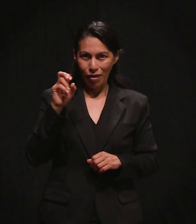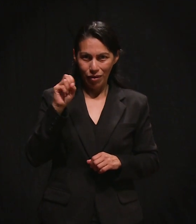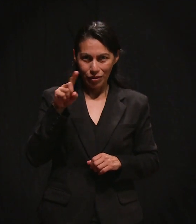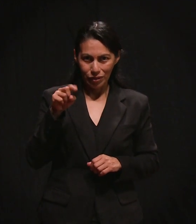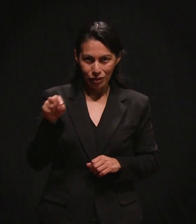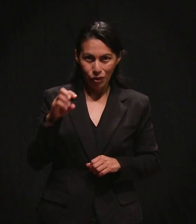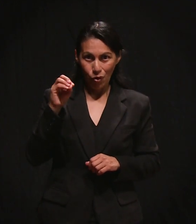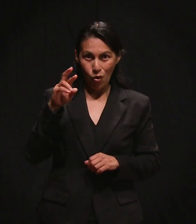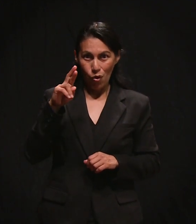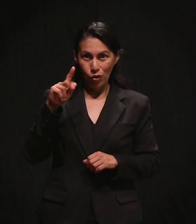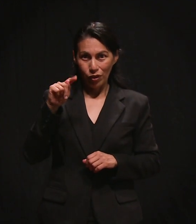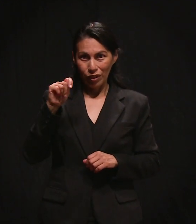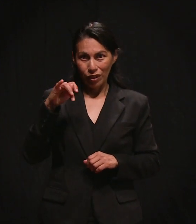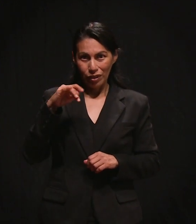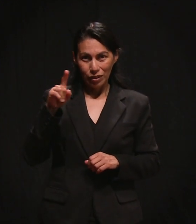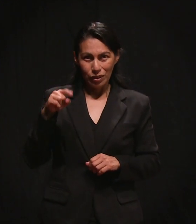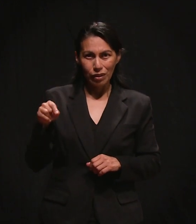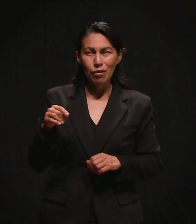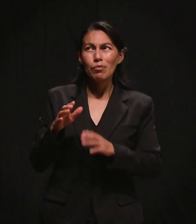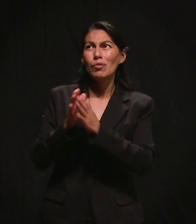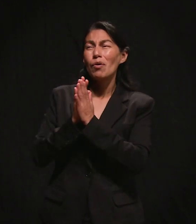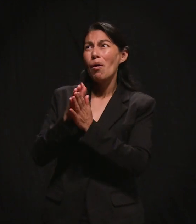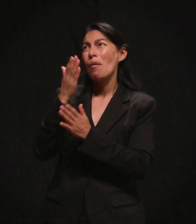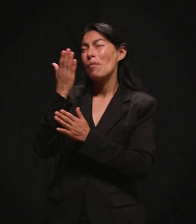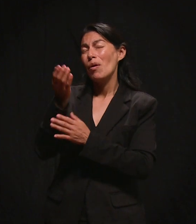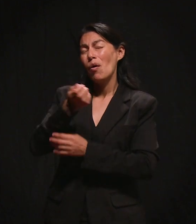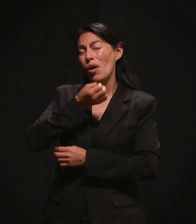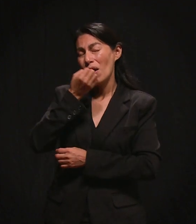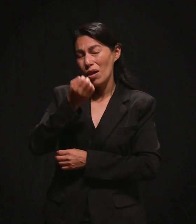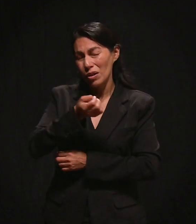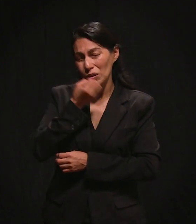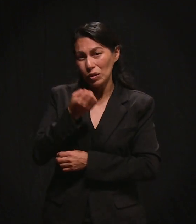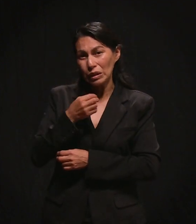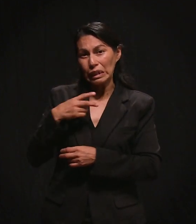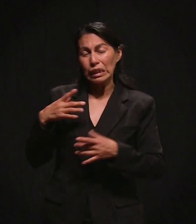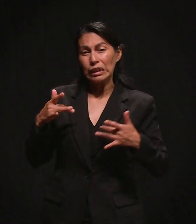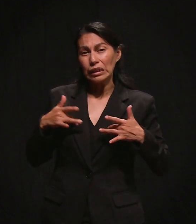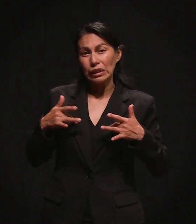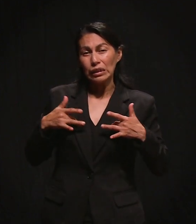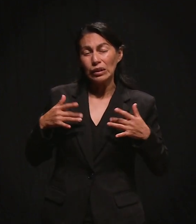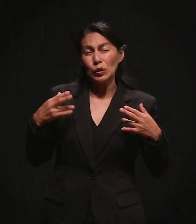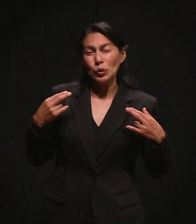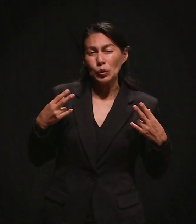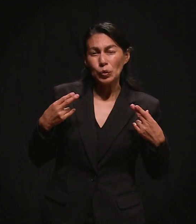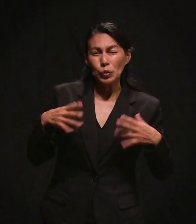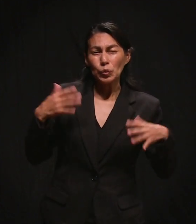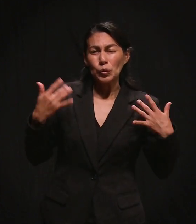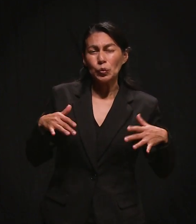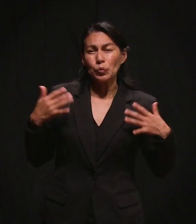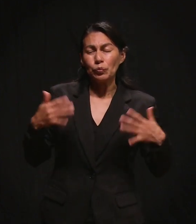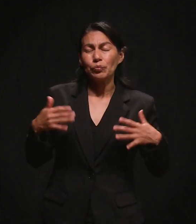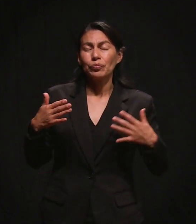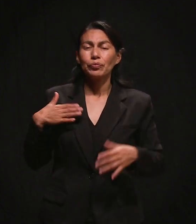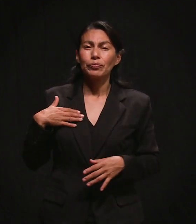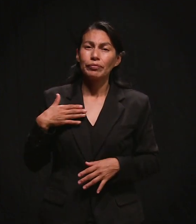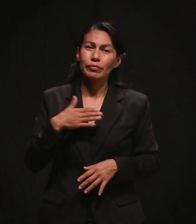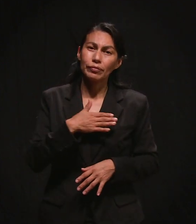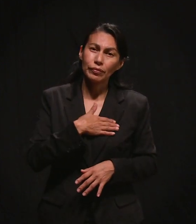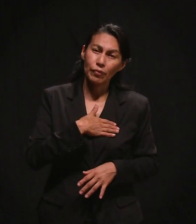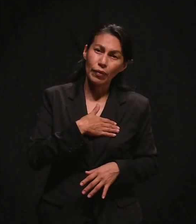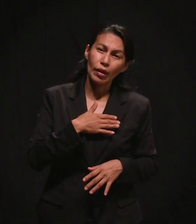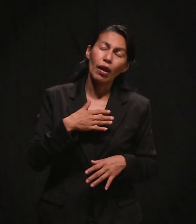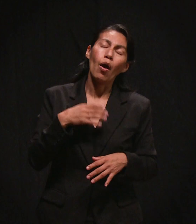mis exámenes salieron positivos en cáncer de mama. Vamos a estar orando por ti, Enoé, para que Dios te